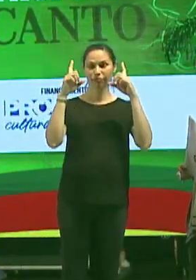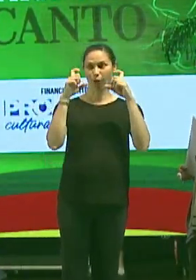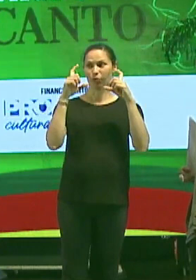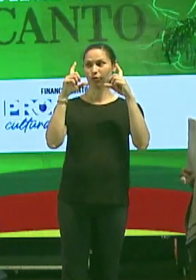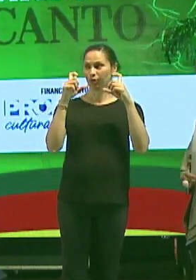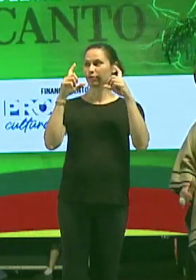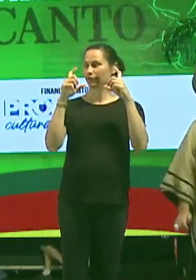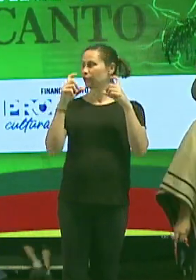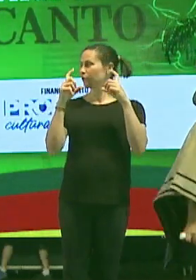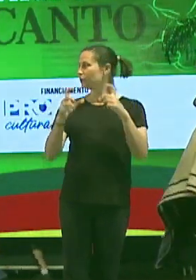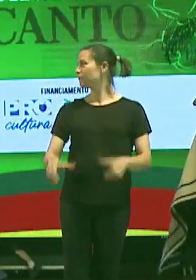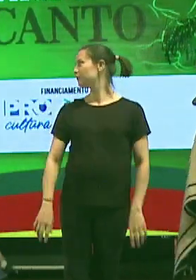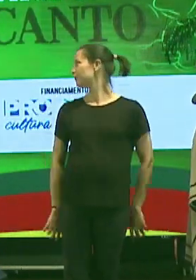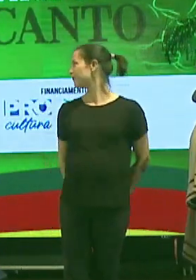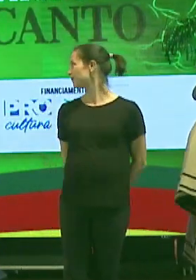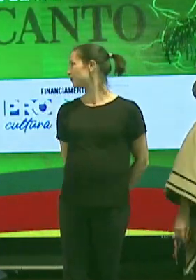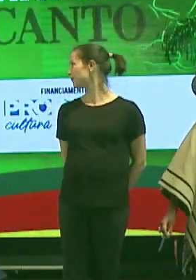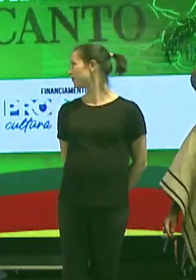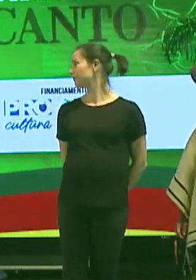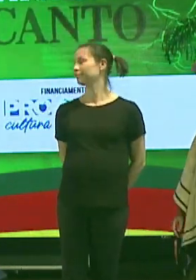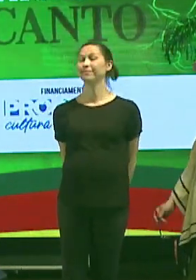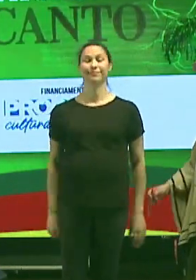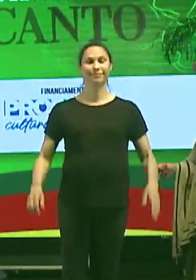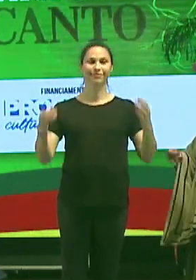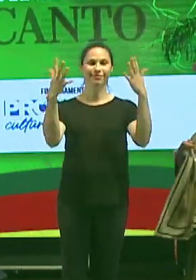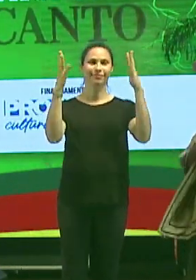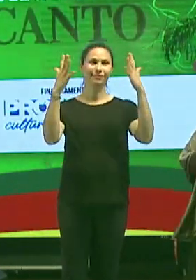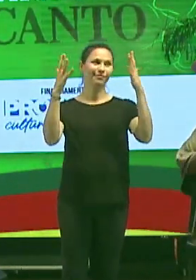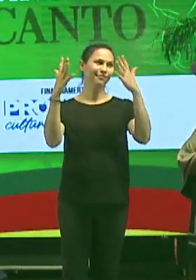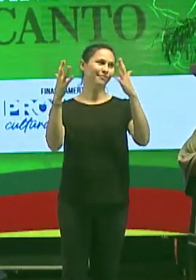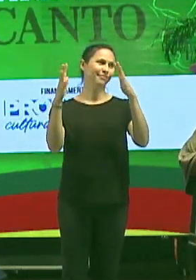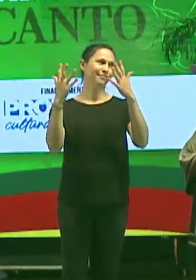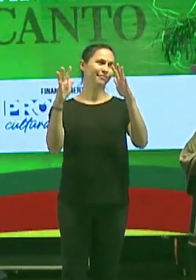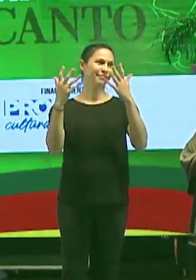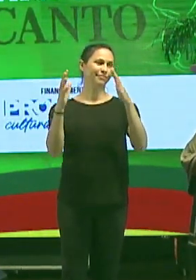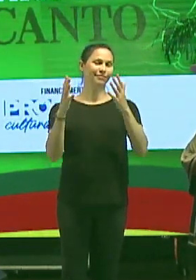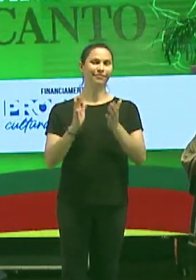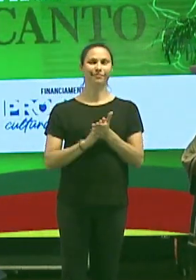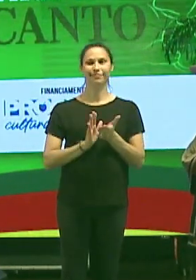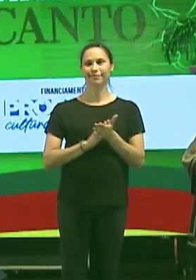aí. Salva de palmas!